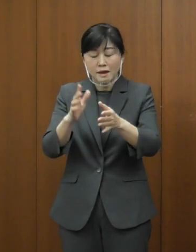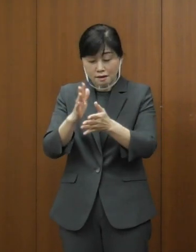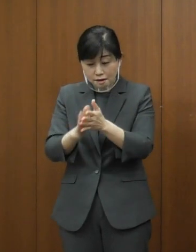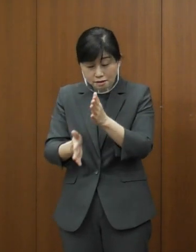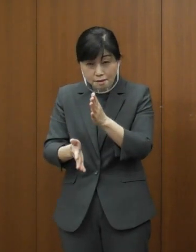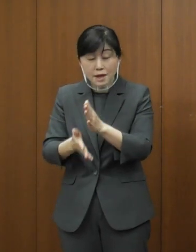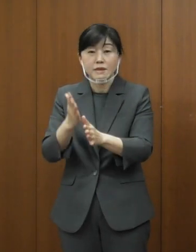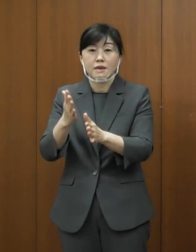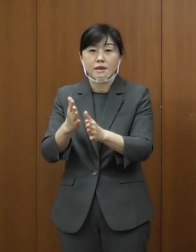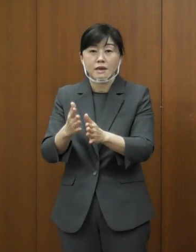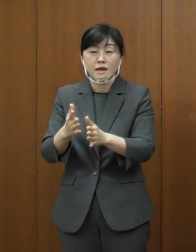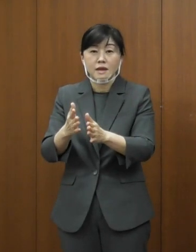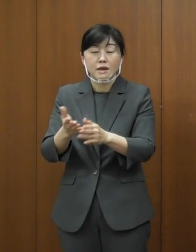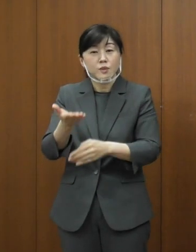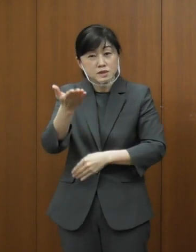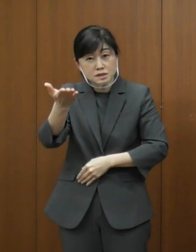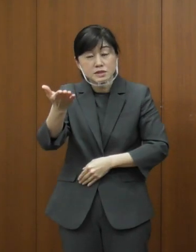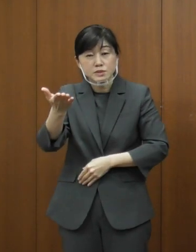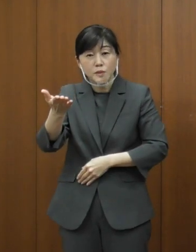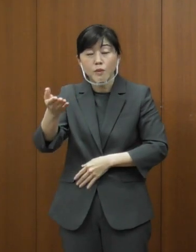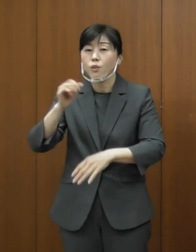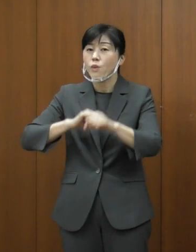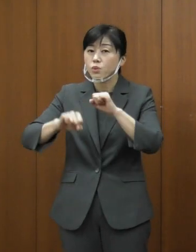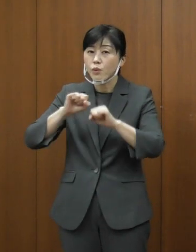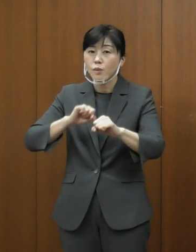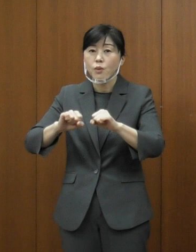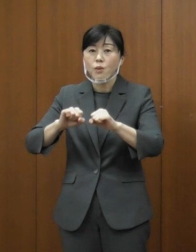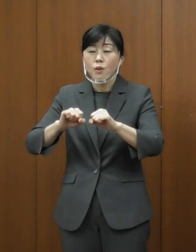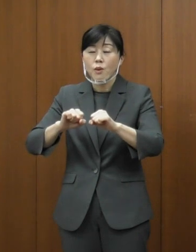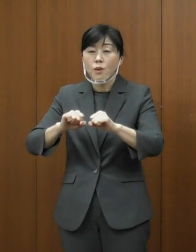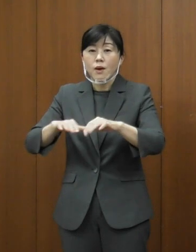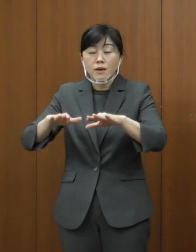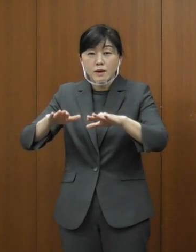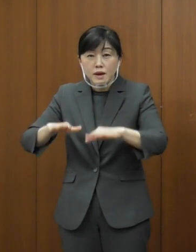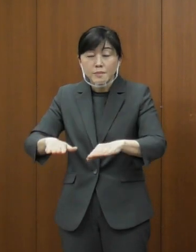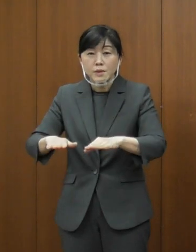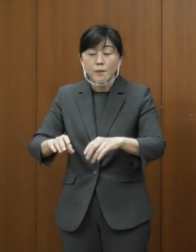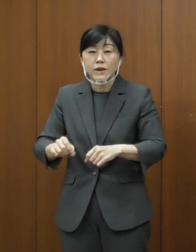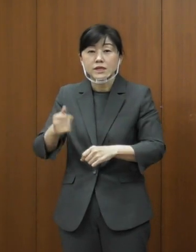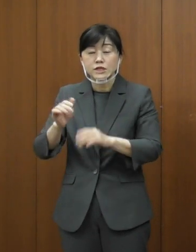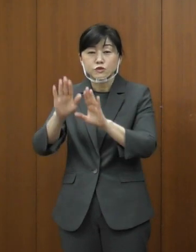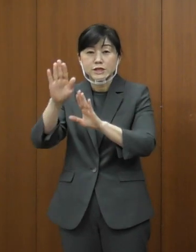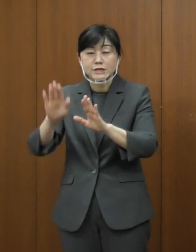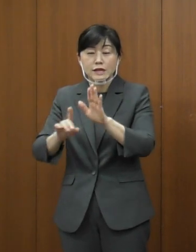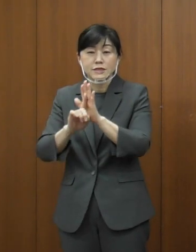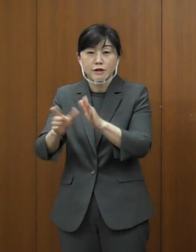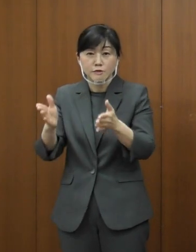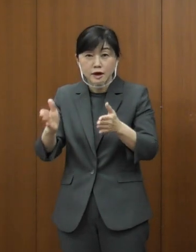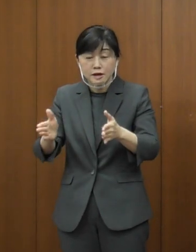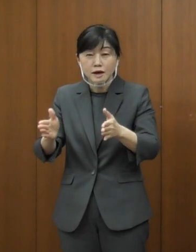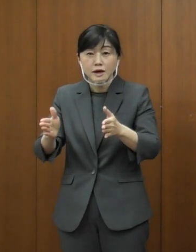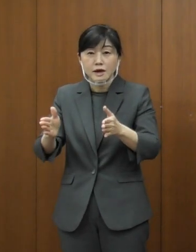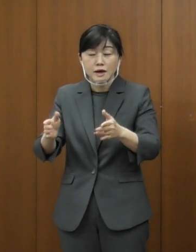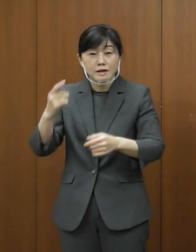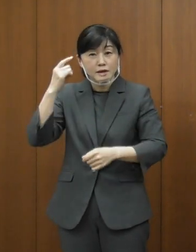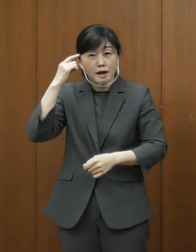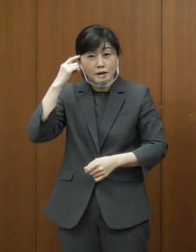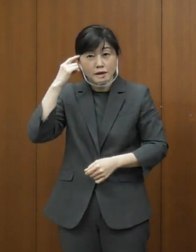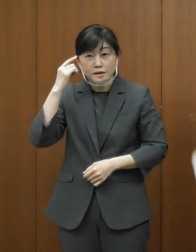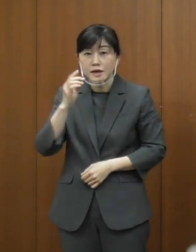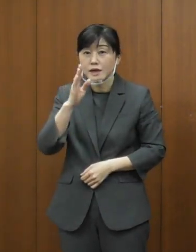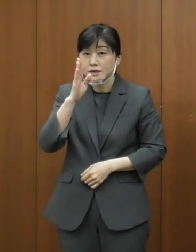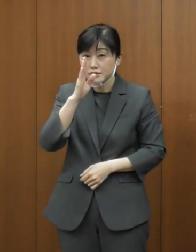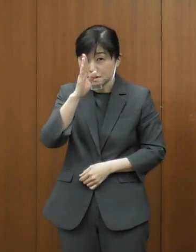てご自身の行動をこの緊急事態宣言下、見つめ直していただけたらとお願いいた